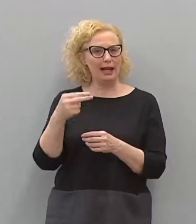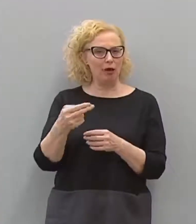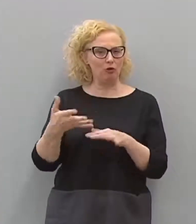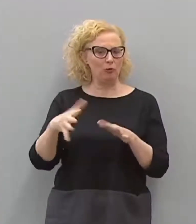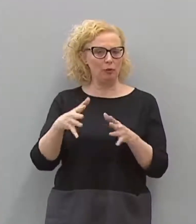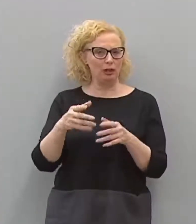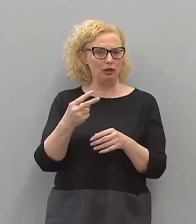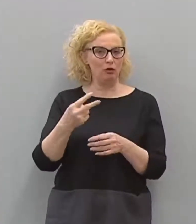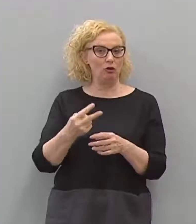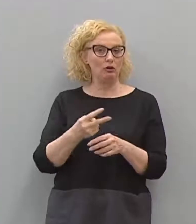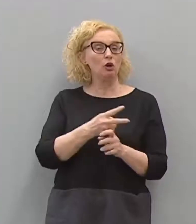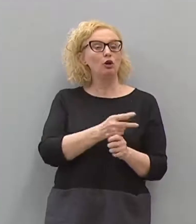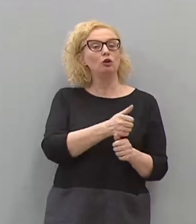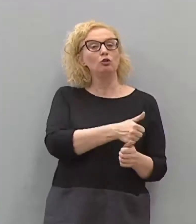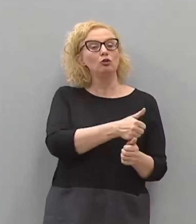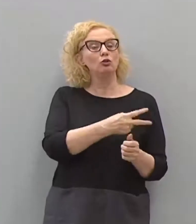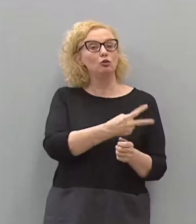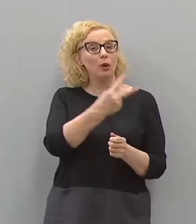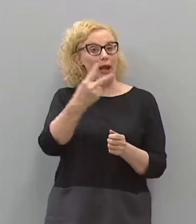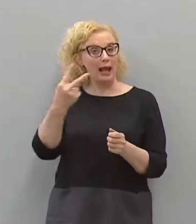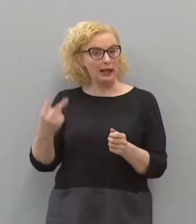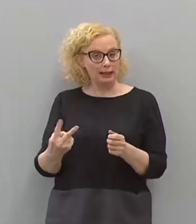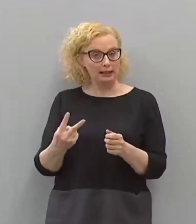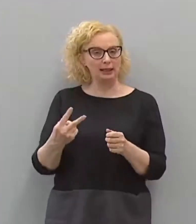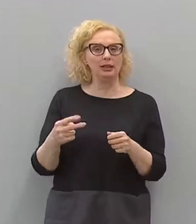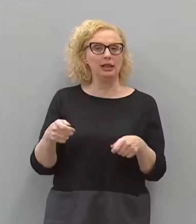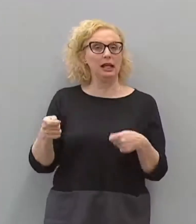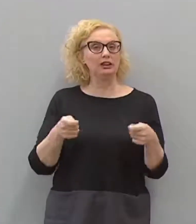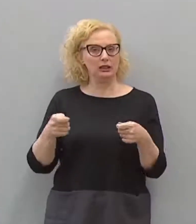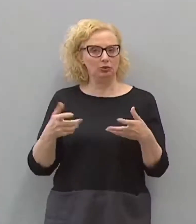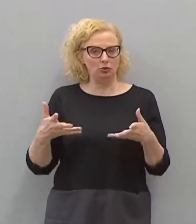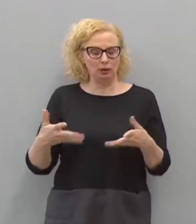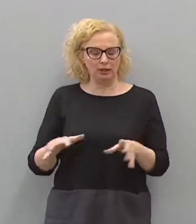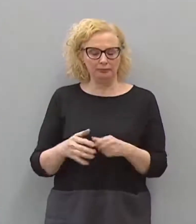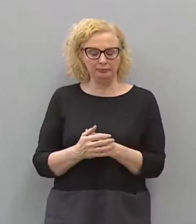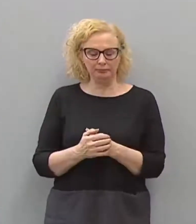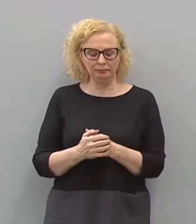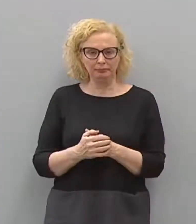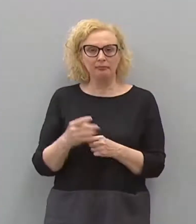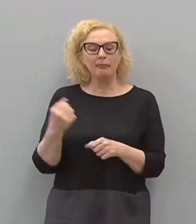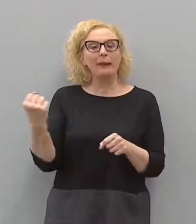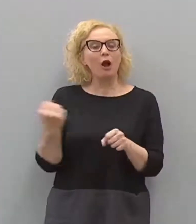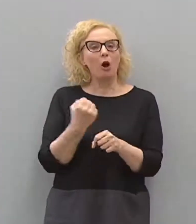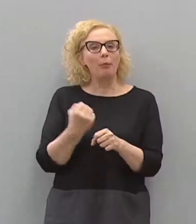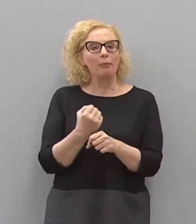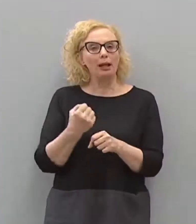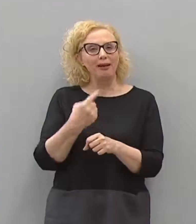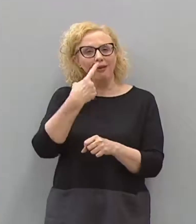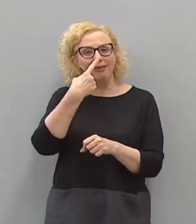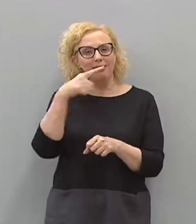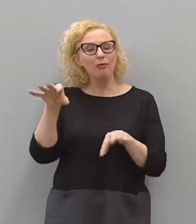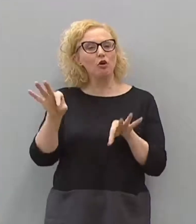queste opere sono quelle che consideriamo strategica quindi quelle che hanno una rilevanza